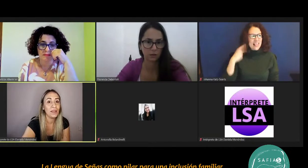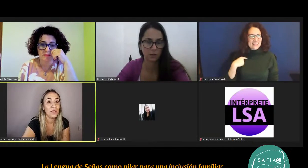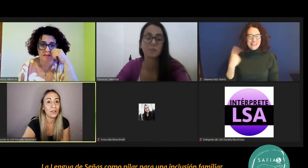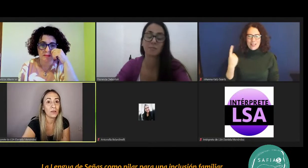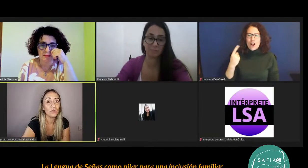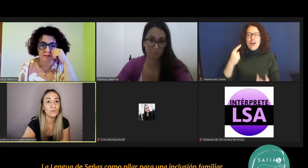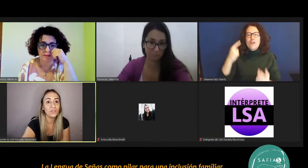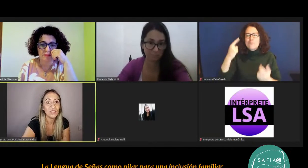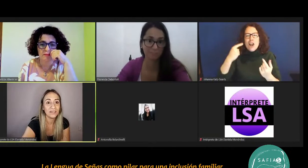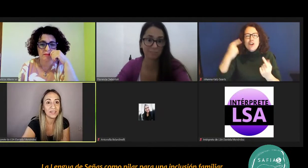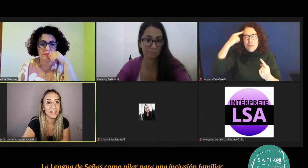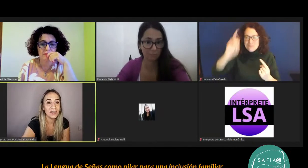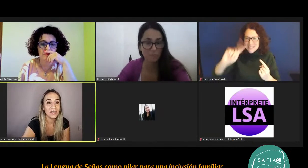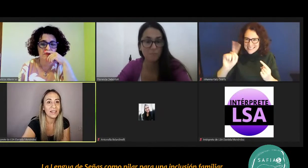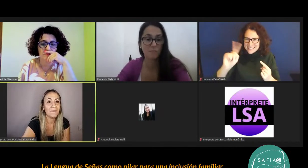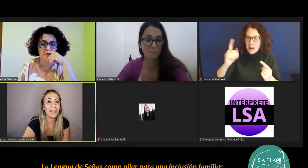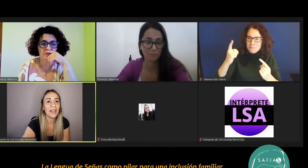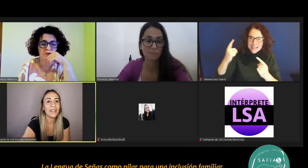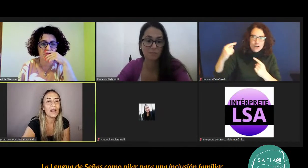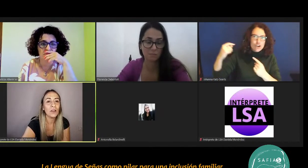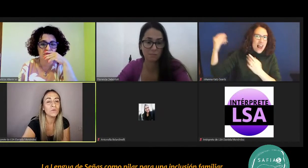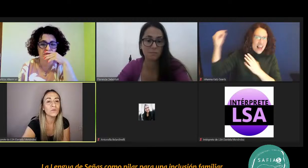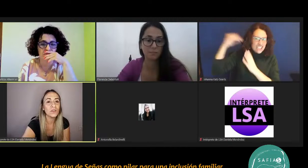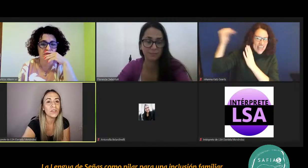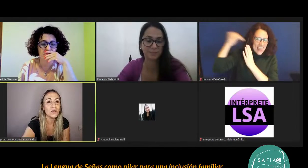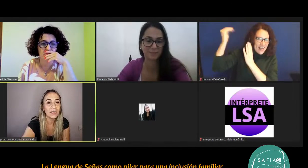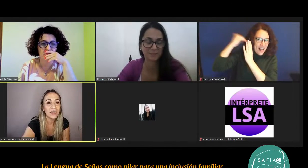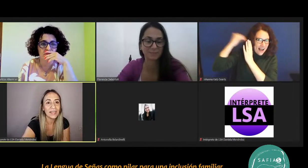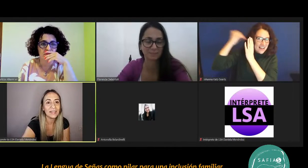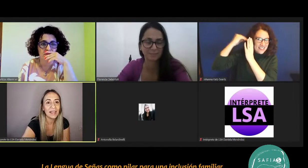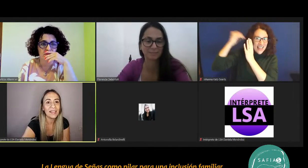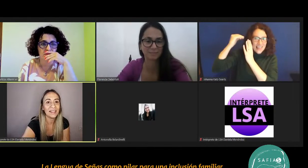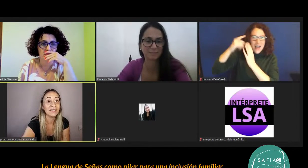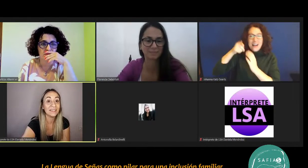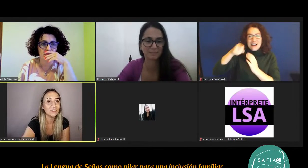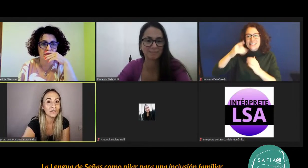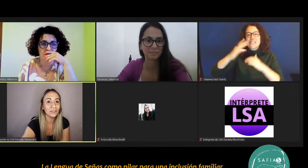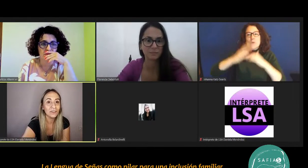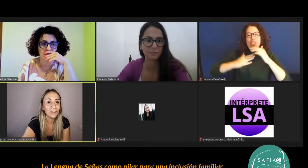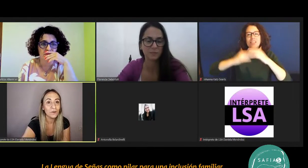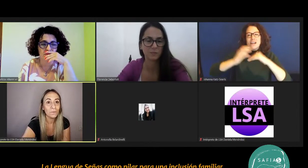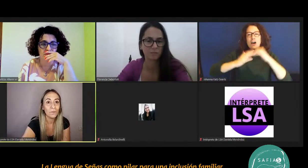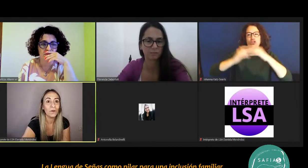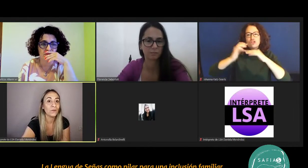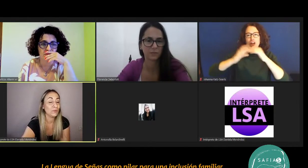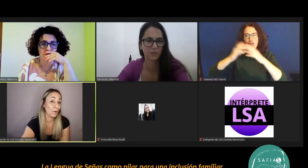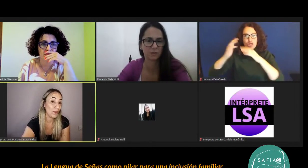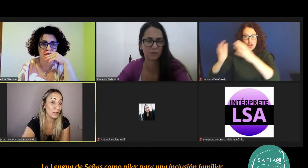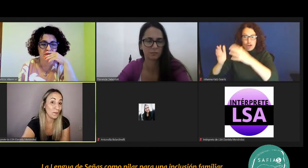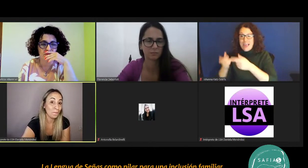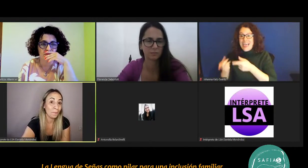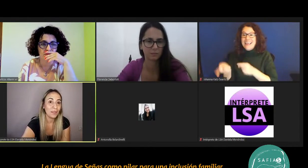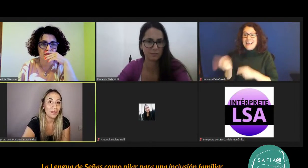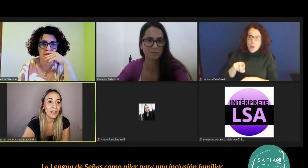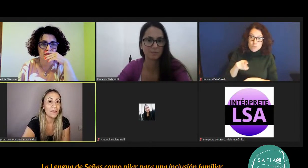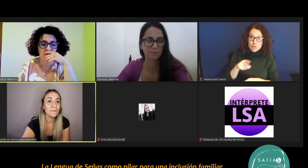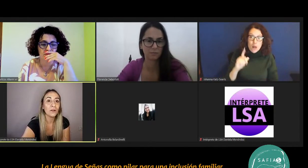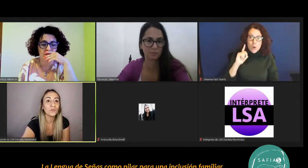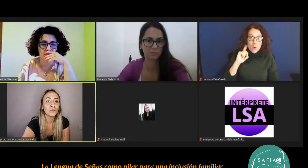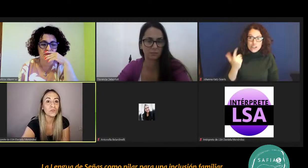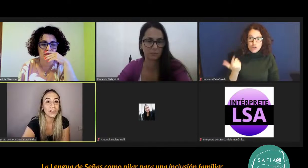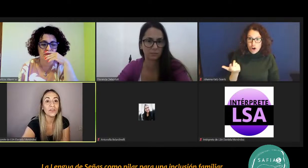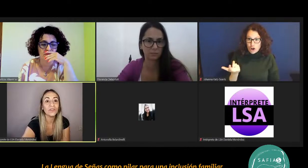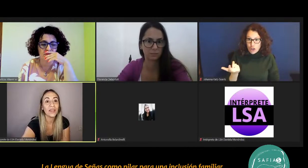por lo que escucha, ¿sí? Sabe que hay algo, hay un sonido que está ingresando por su oído. Y ahí